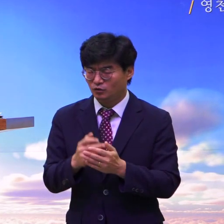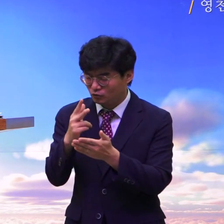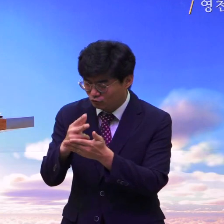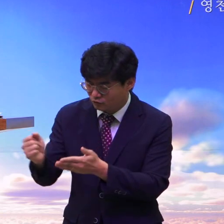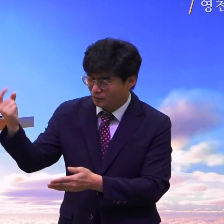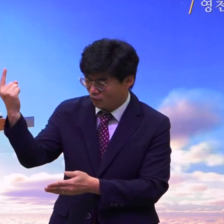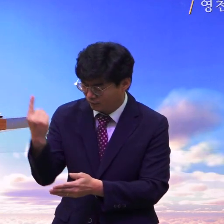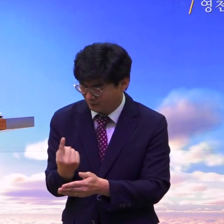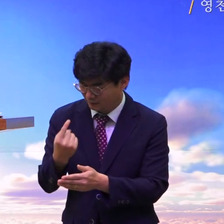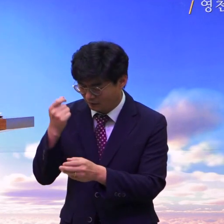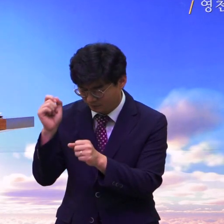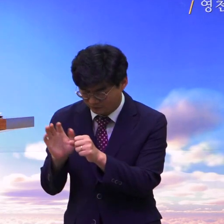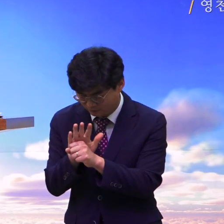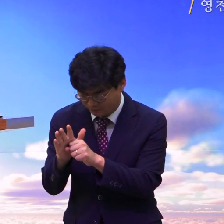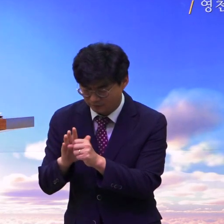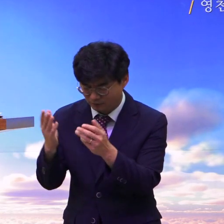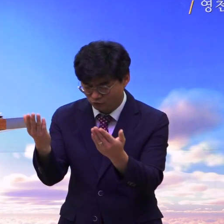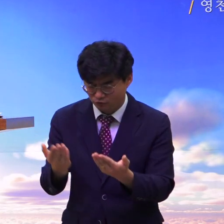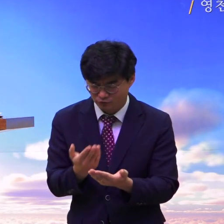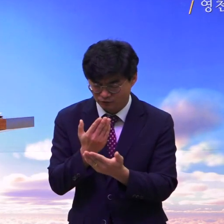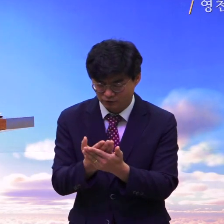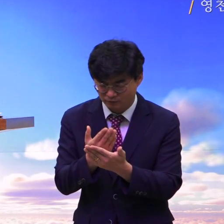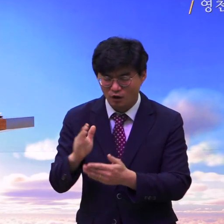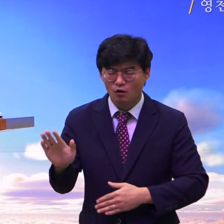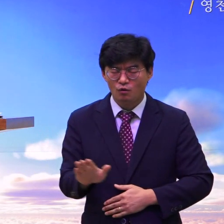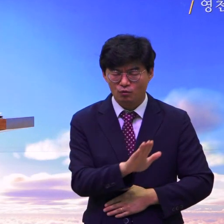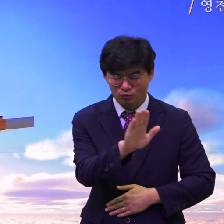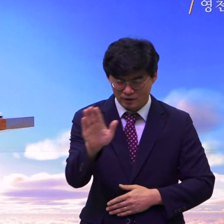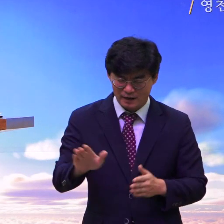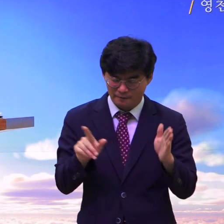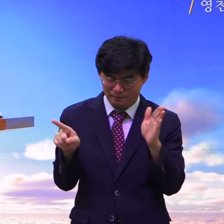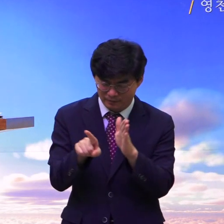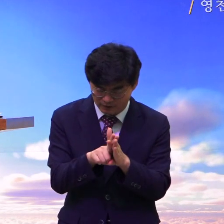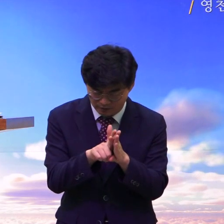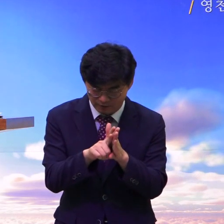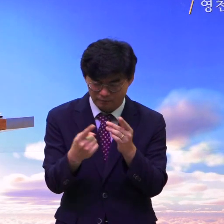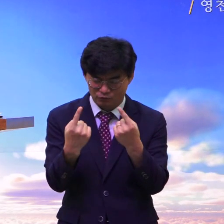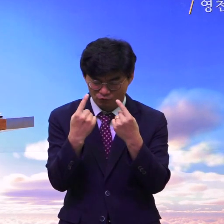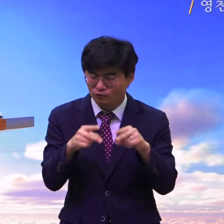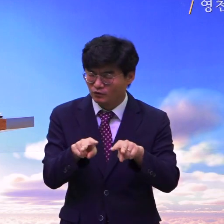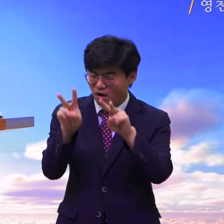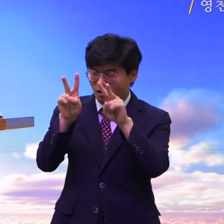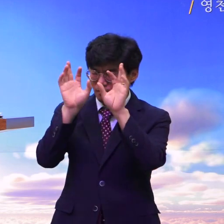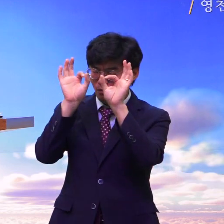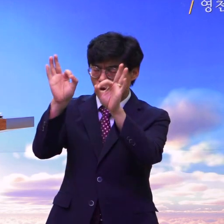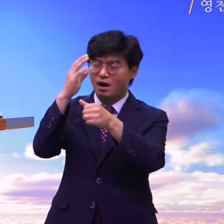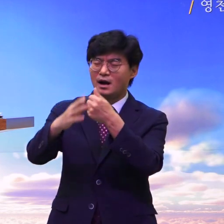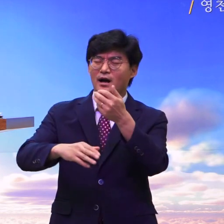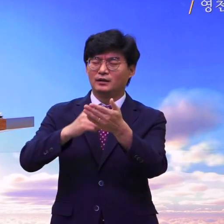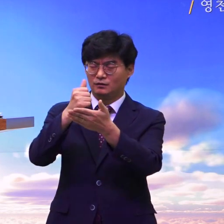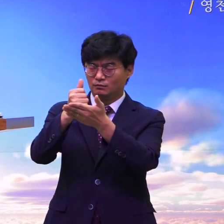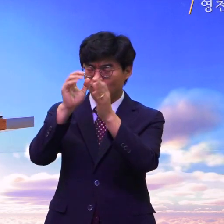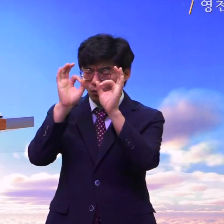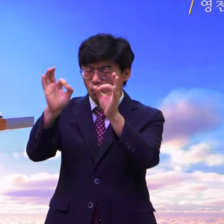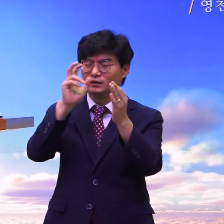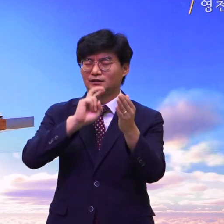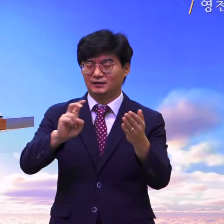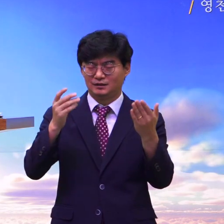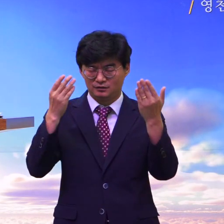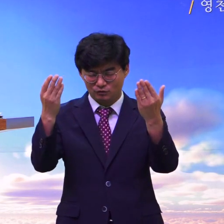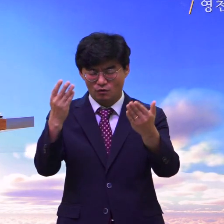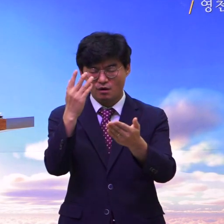인자하심을 더하여 주셔서 우리가 우리의 믿음의 눈을 들어 하나님을 바라보게 하여 주시고 그 자리에서 하나님을